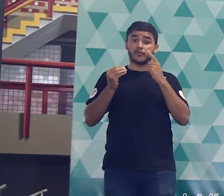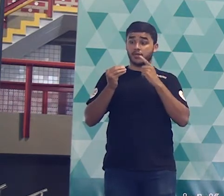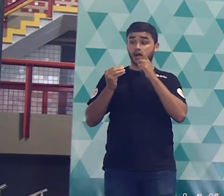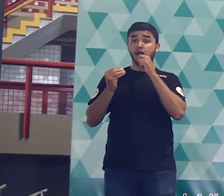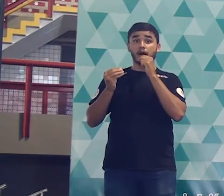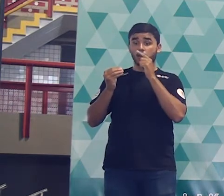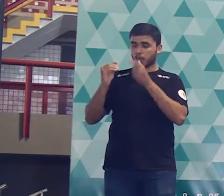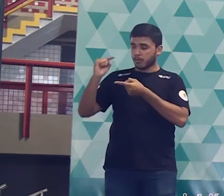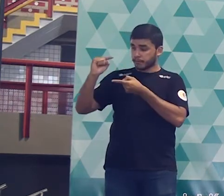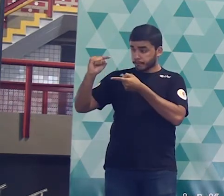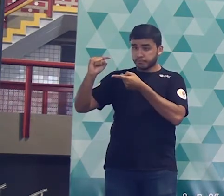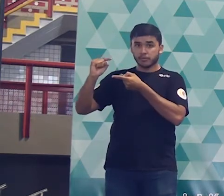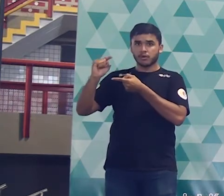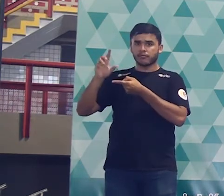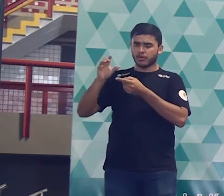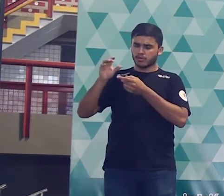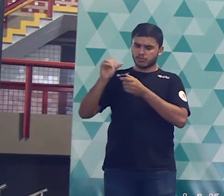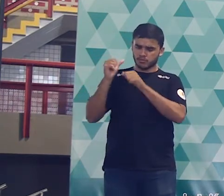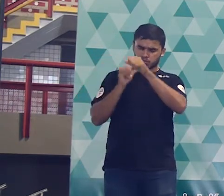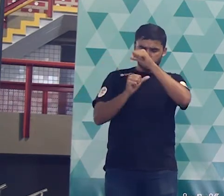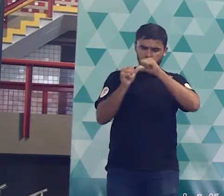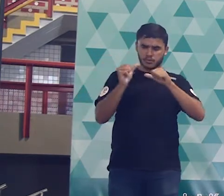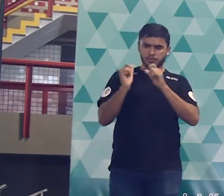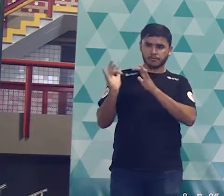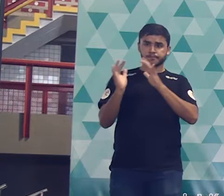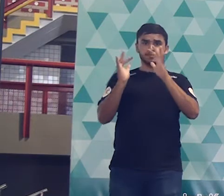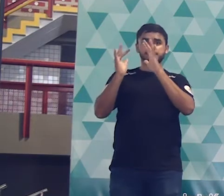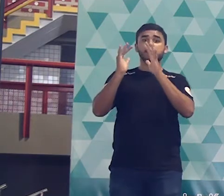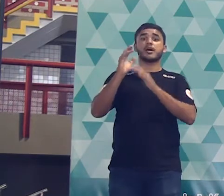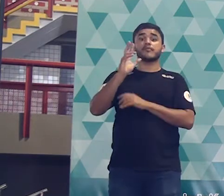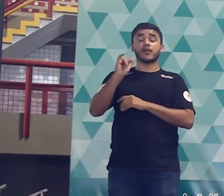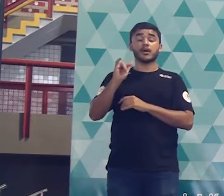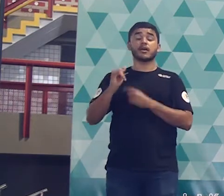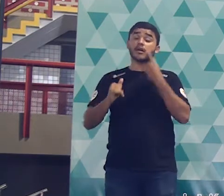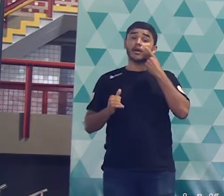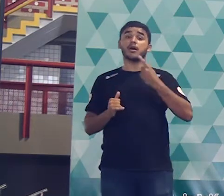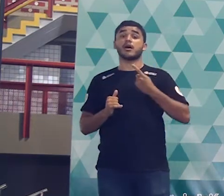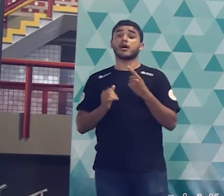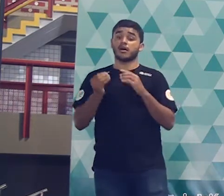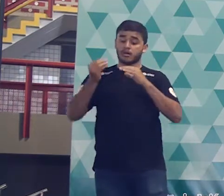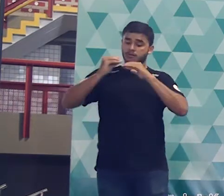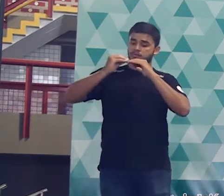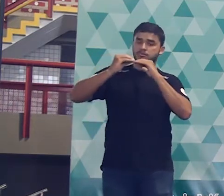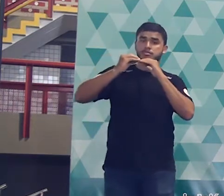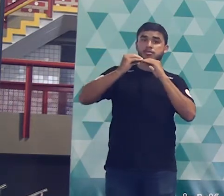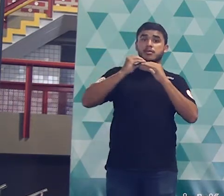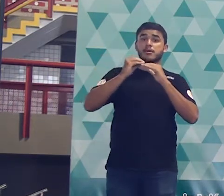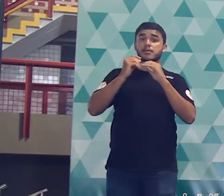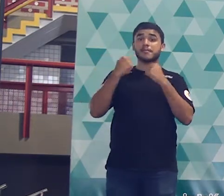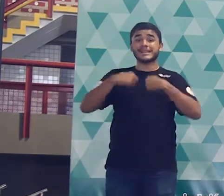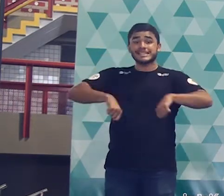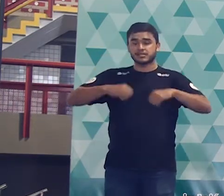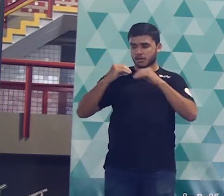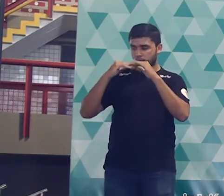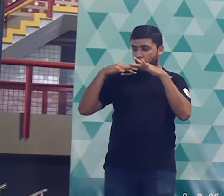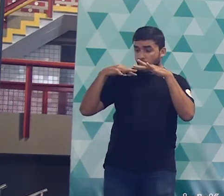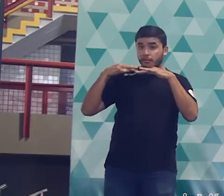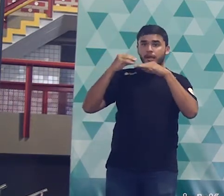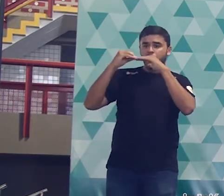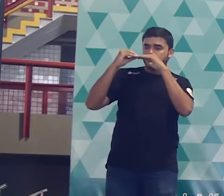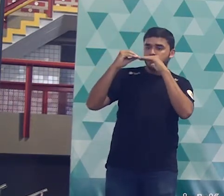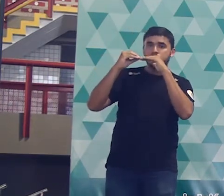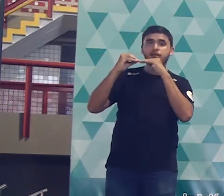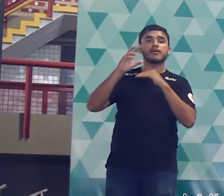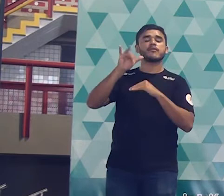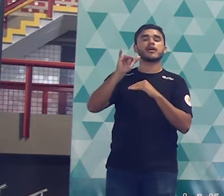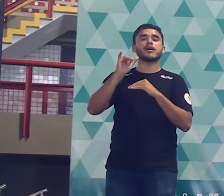líquido para o estado gasoso. Agora, para que ela saia do estado líquido para o estado gasoso, ela precisou de um aquecimento. E nesse aquecimento,